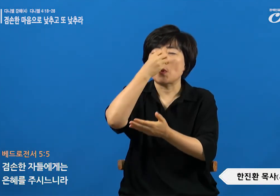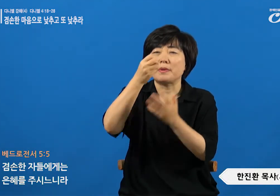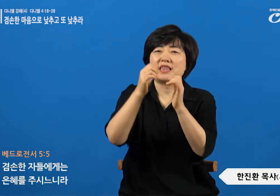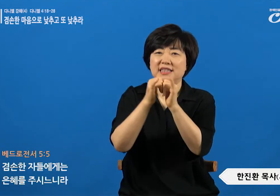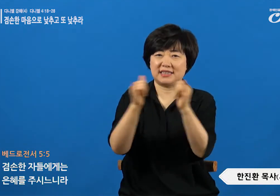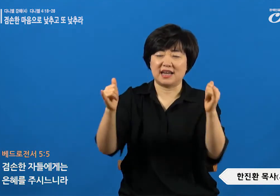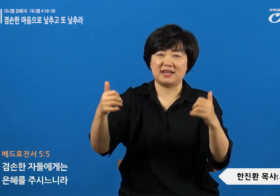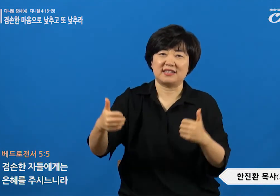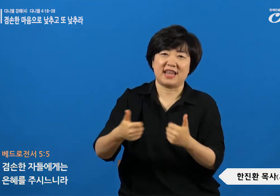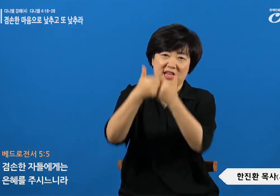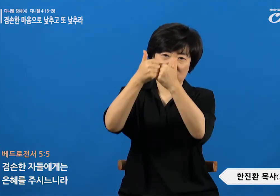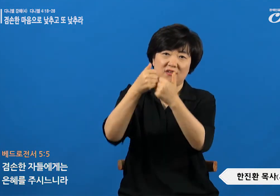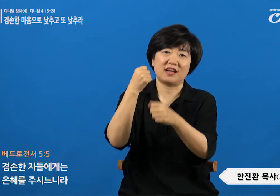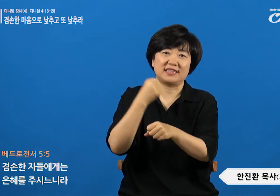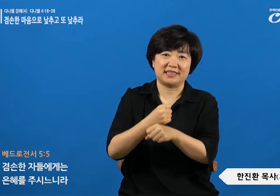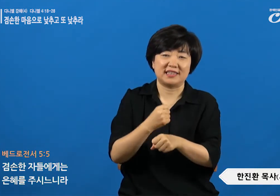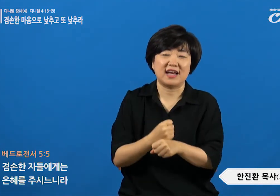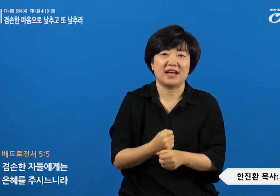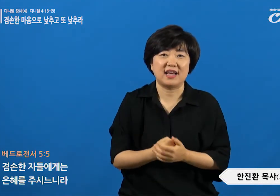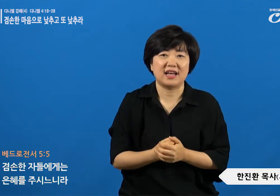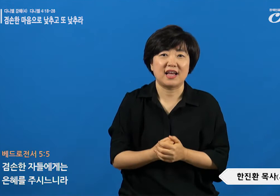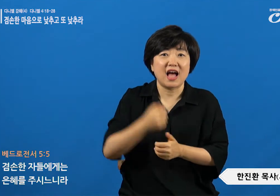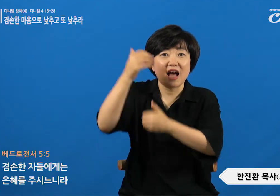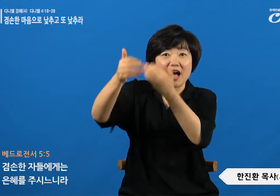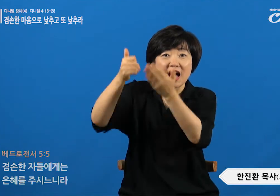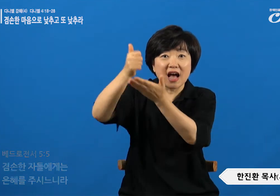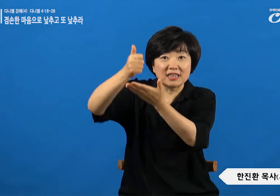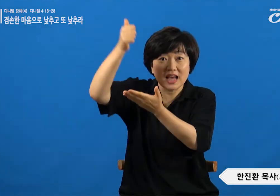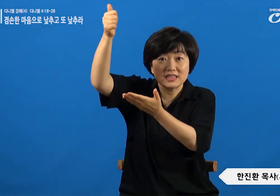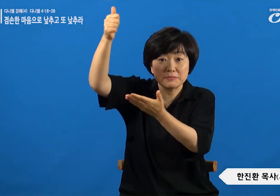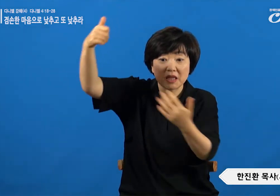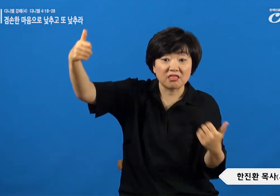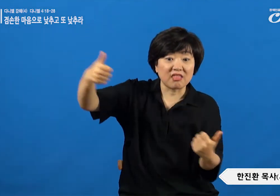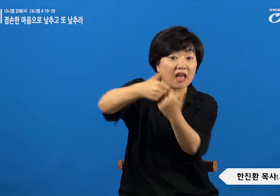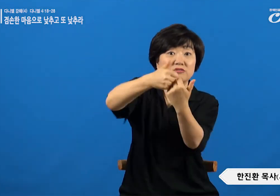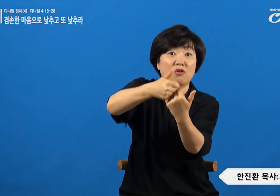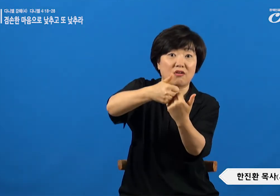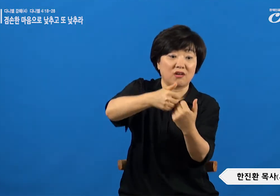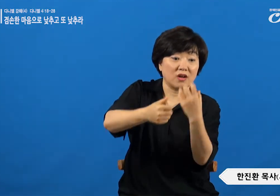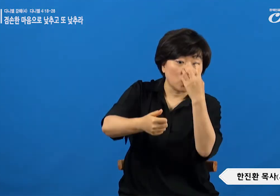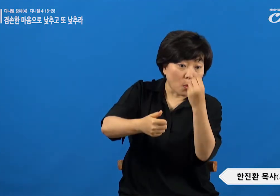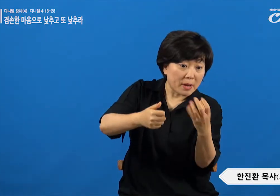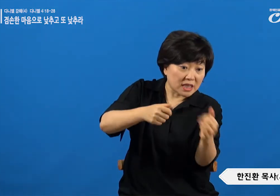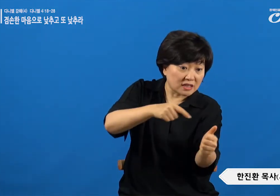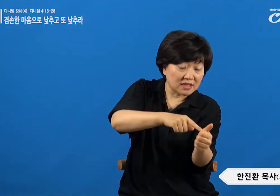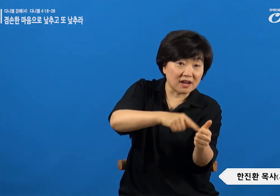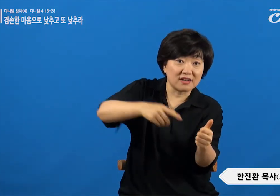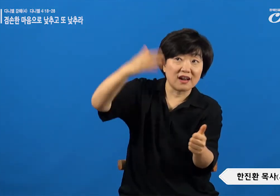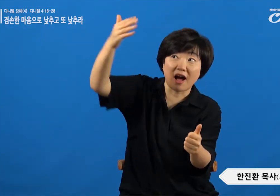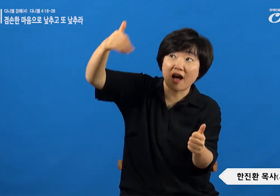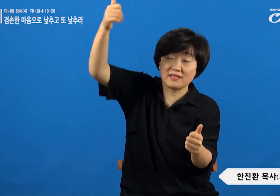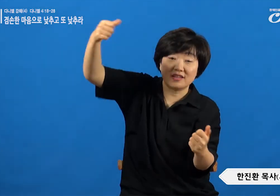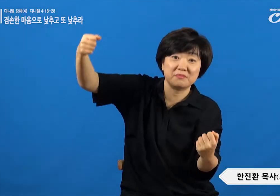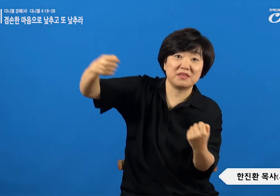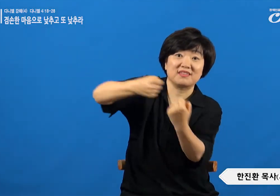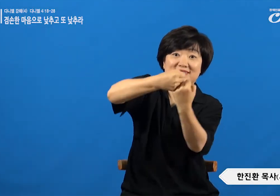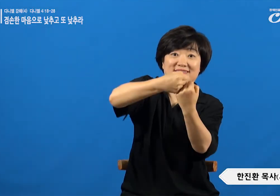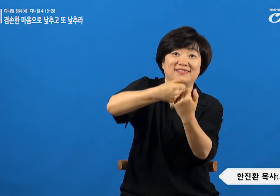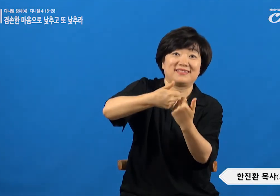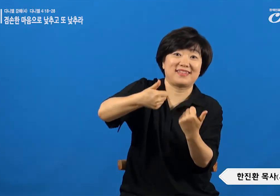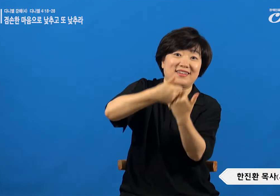하나님은 교만한 자를 대적하신다. 하나님이 대적해 버리신다. 얼마나 무서운